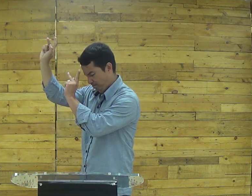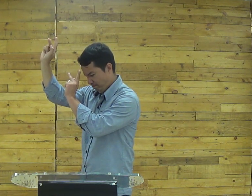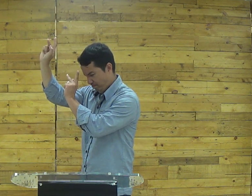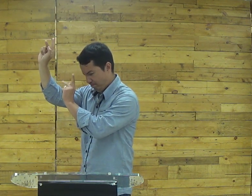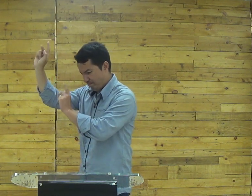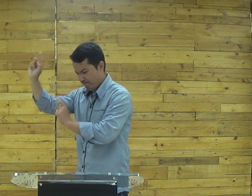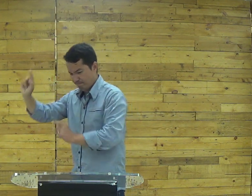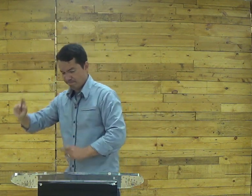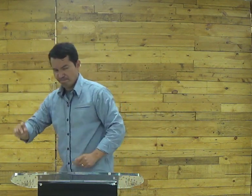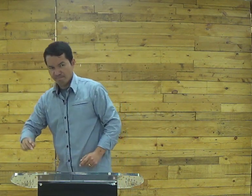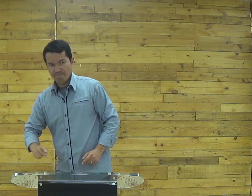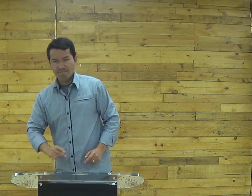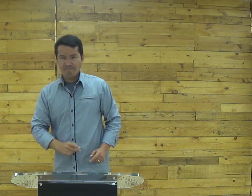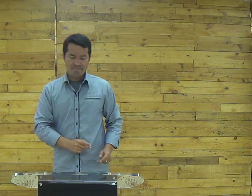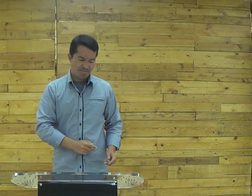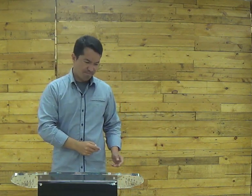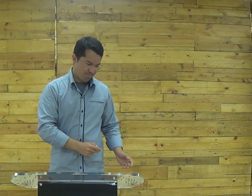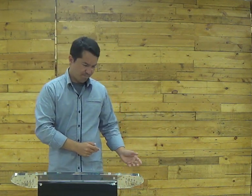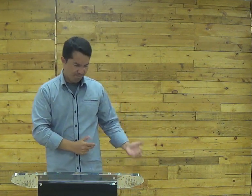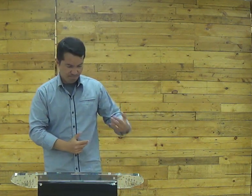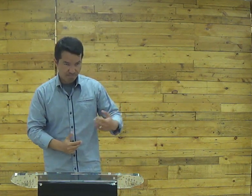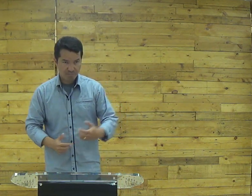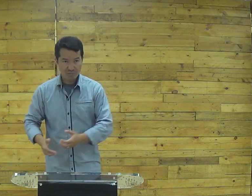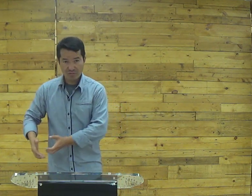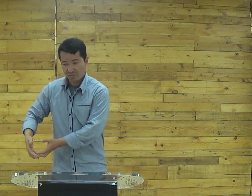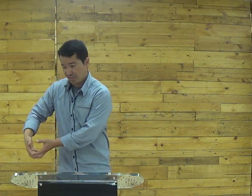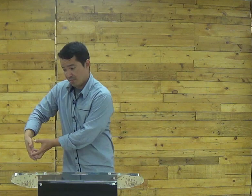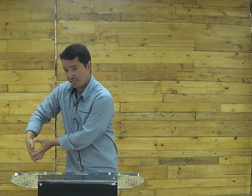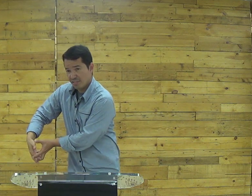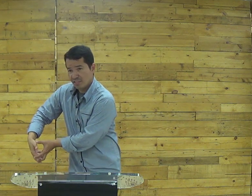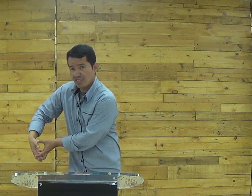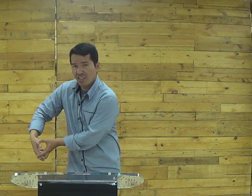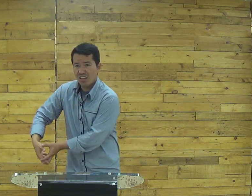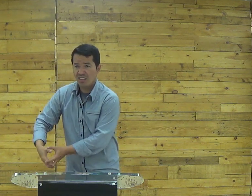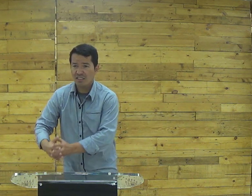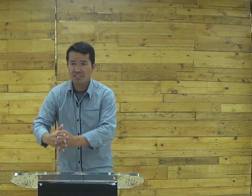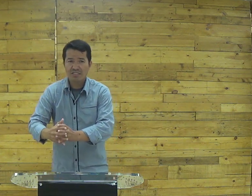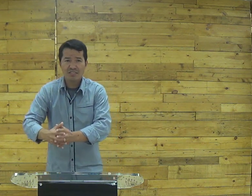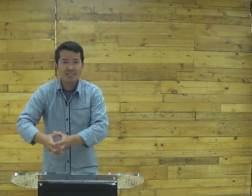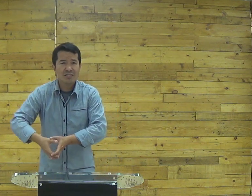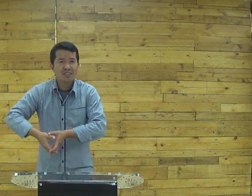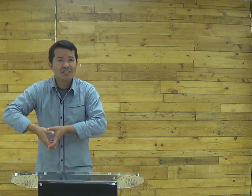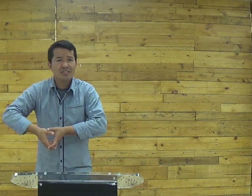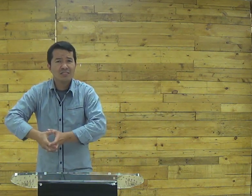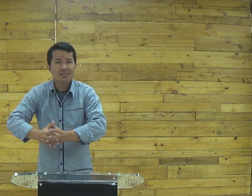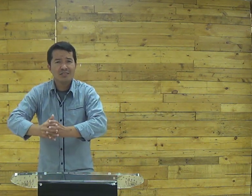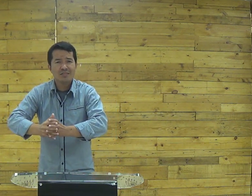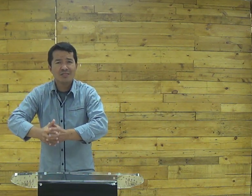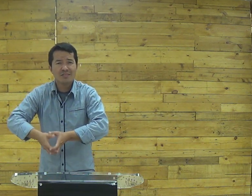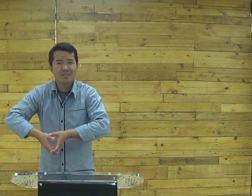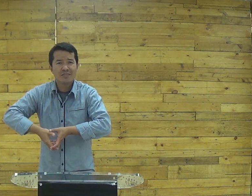acreditar no Senhor, aceitarei. Ok. E ele, então, pega seu filho e